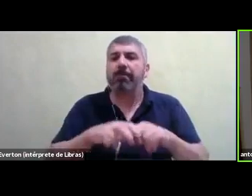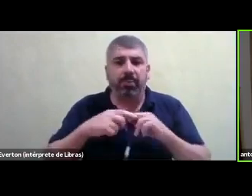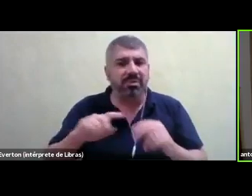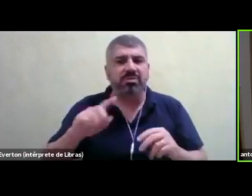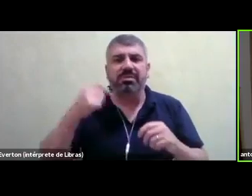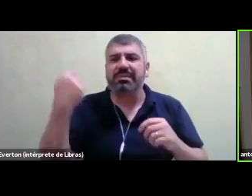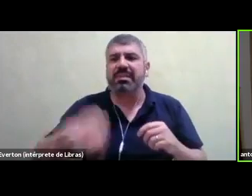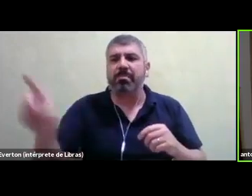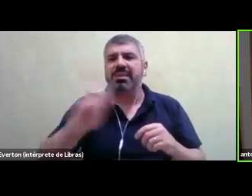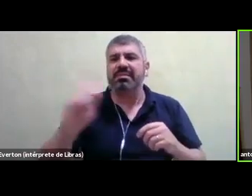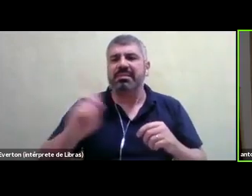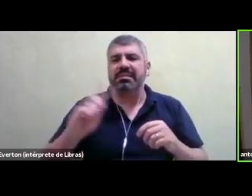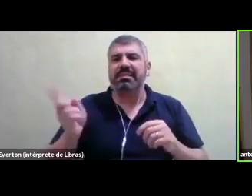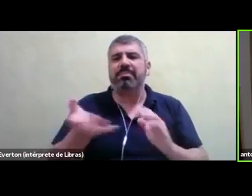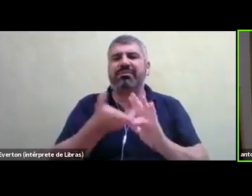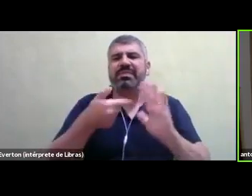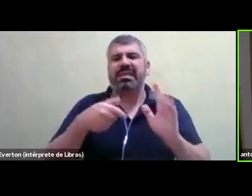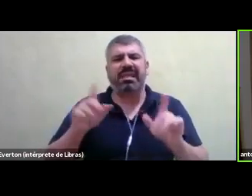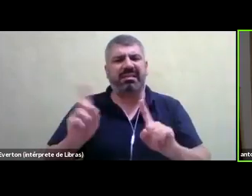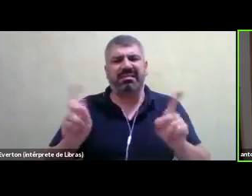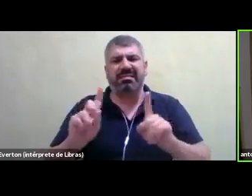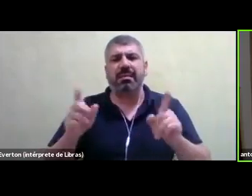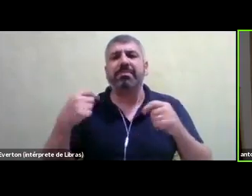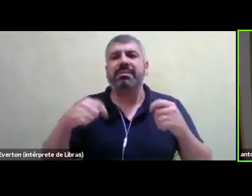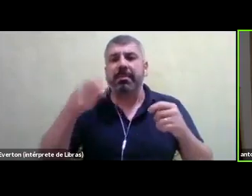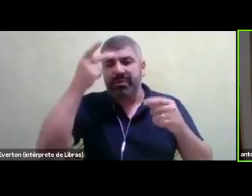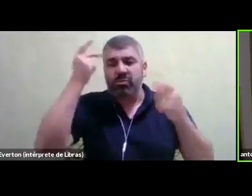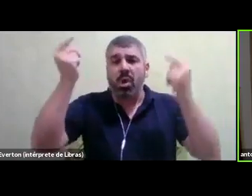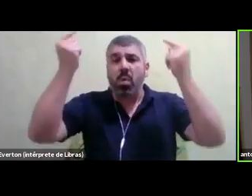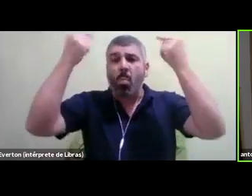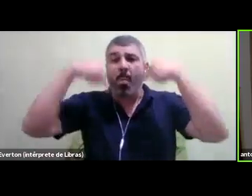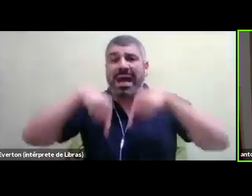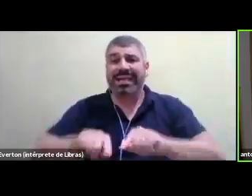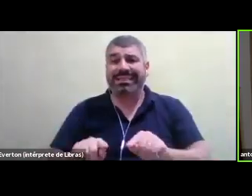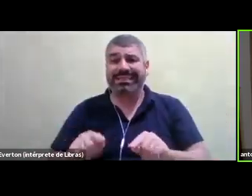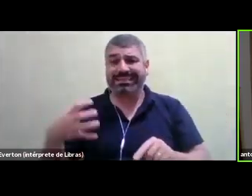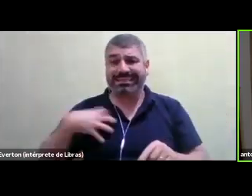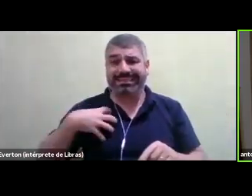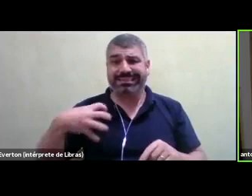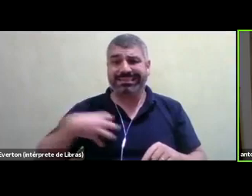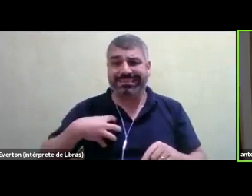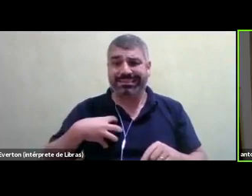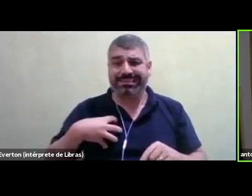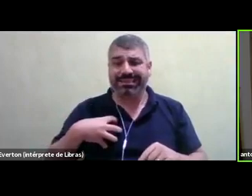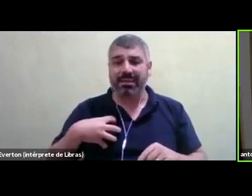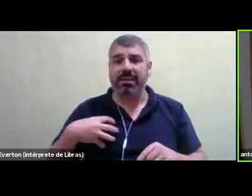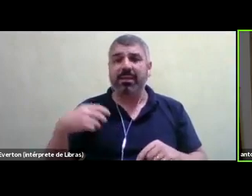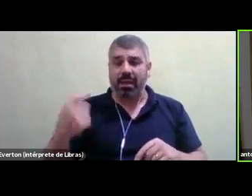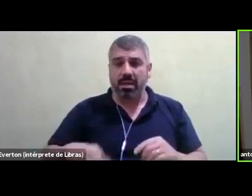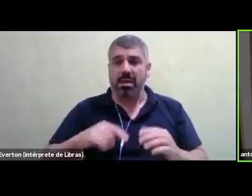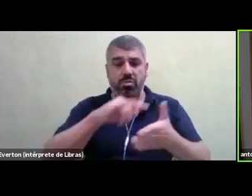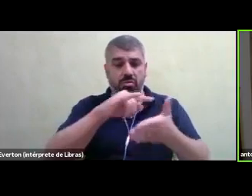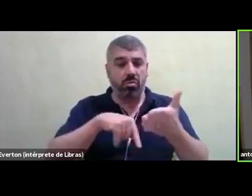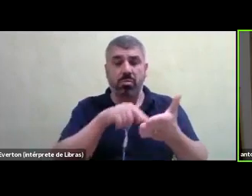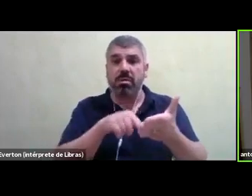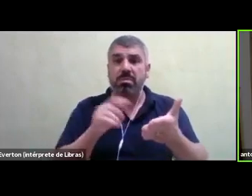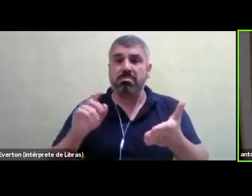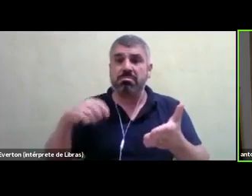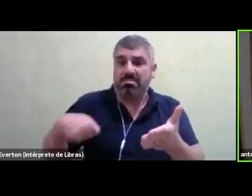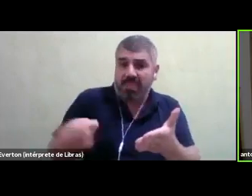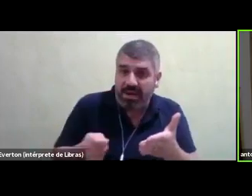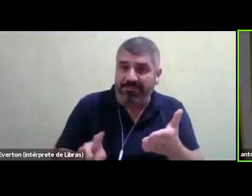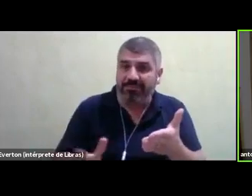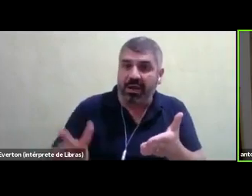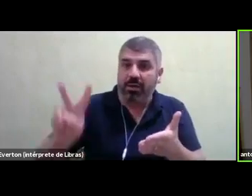um pouco de humanidade, é um documento que, de fato, valorize as línguas do nosso país,